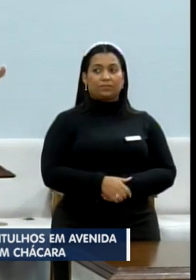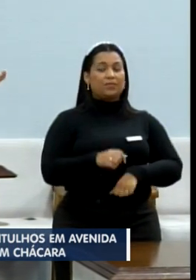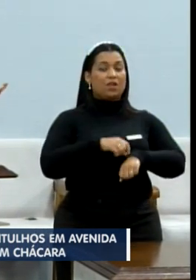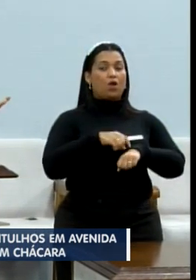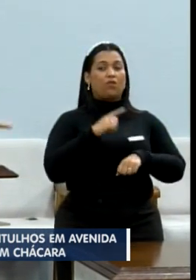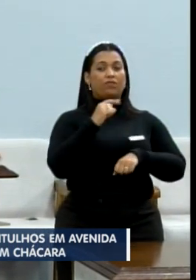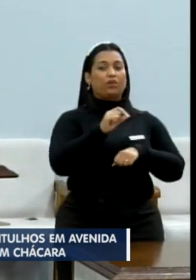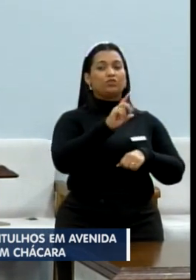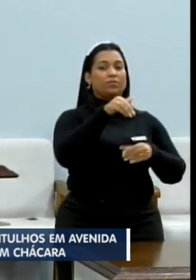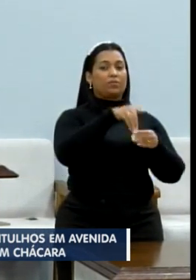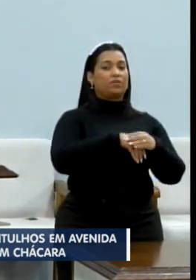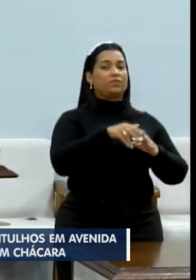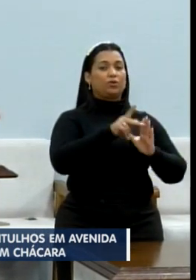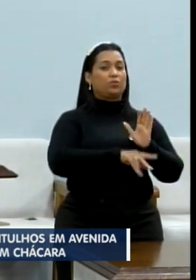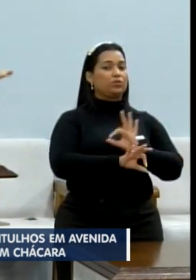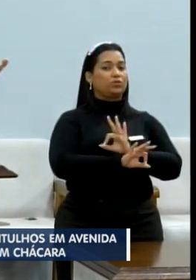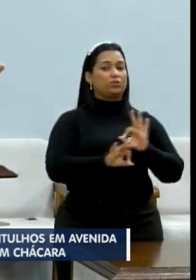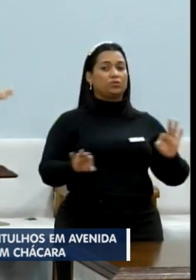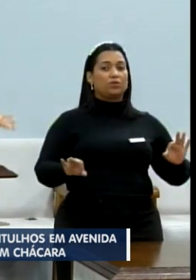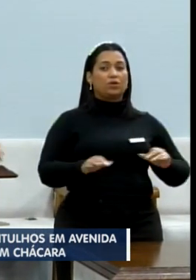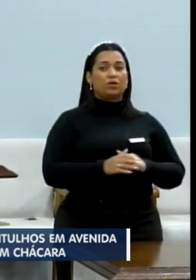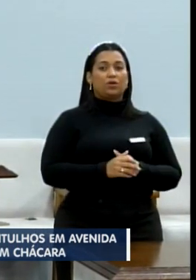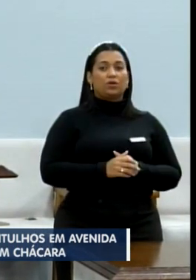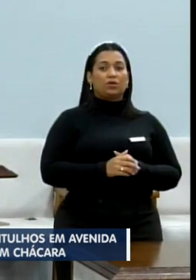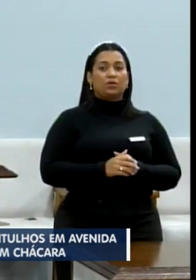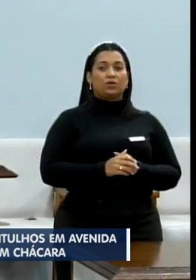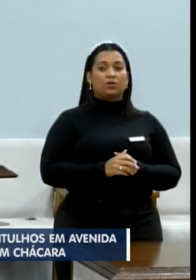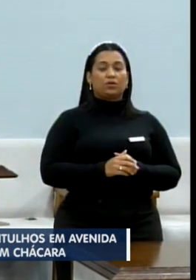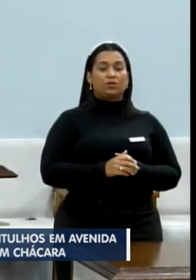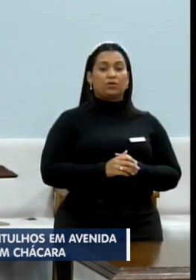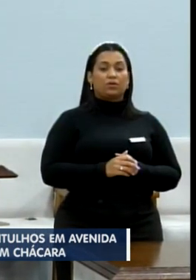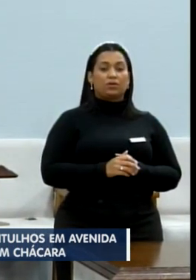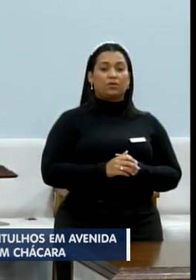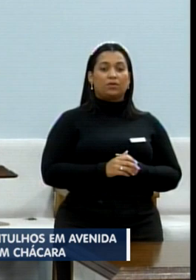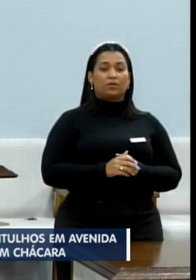já venho só para votar os projetos aí, só que o senhor me paga o que tem que pagar.